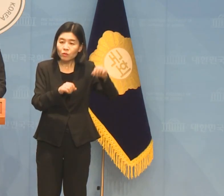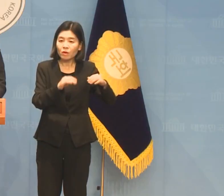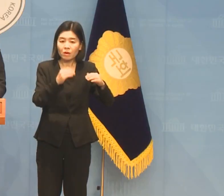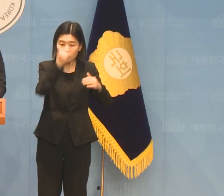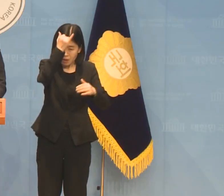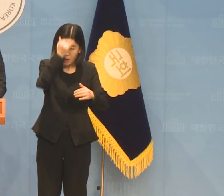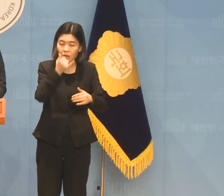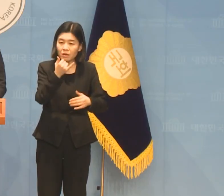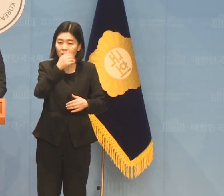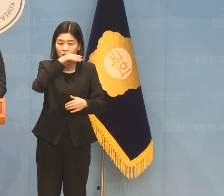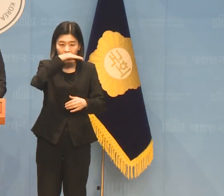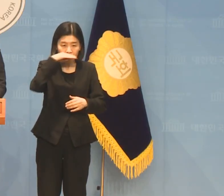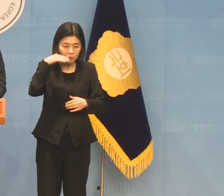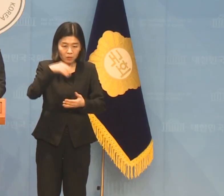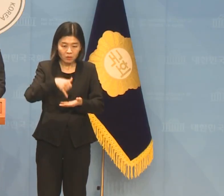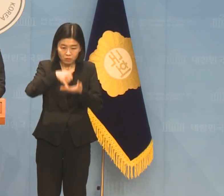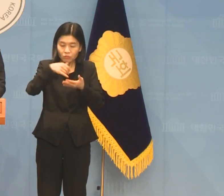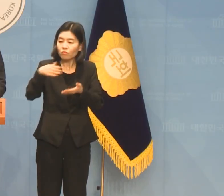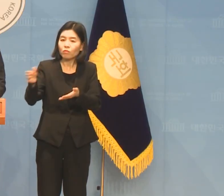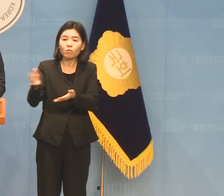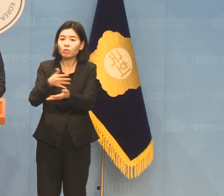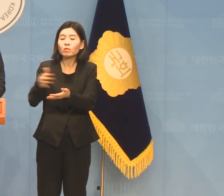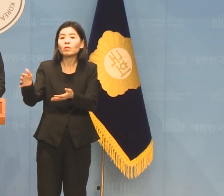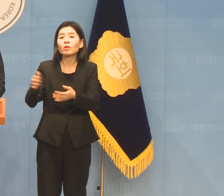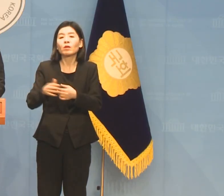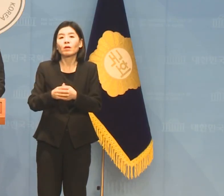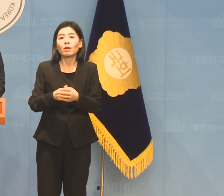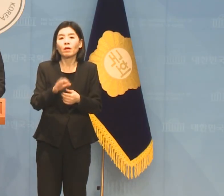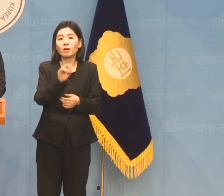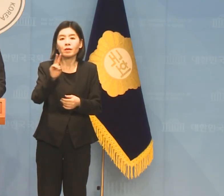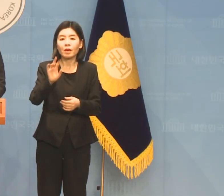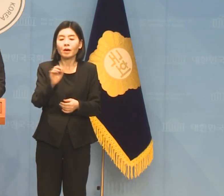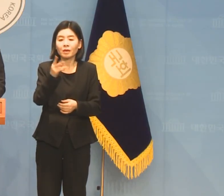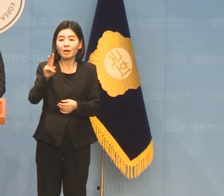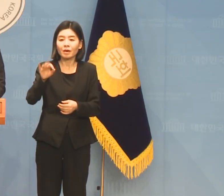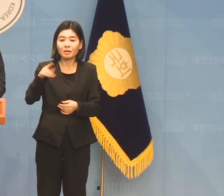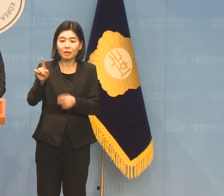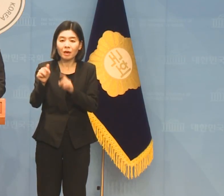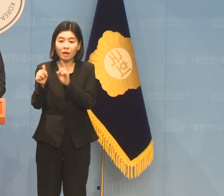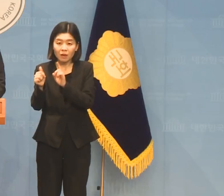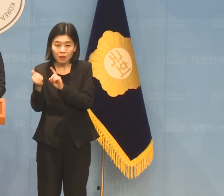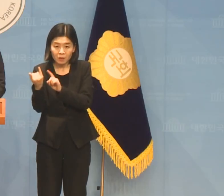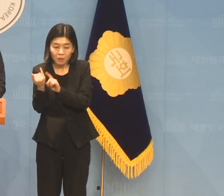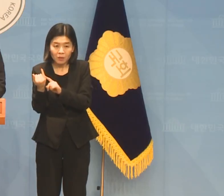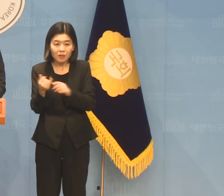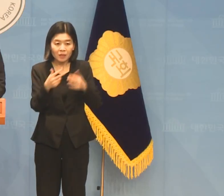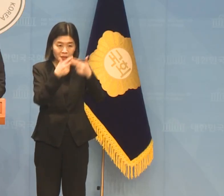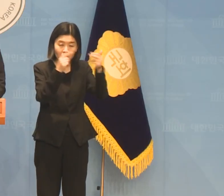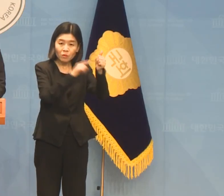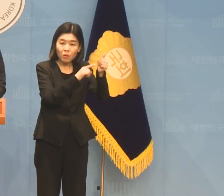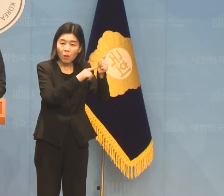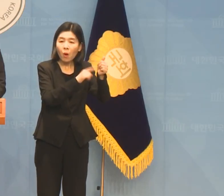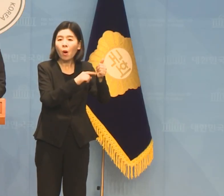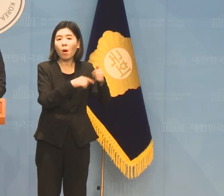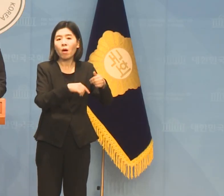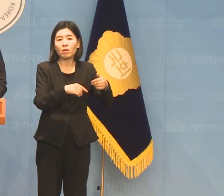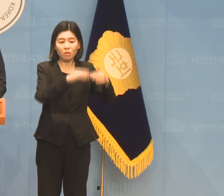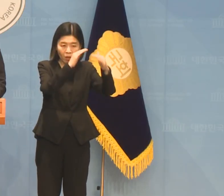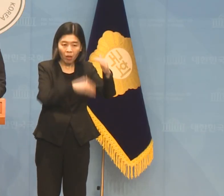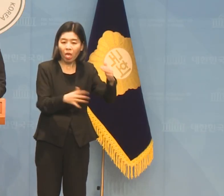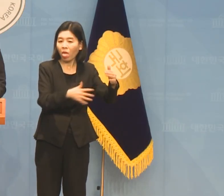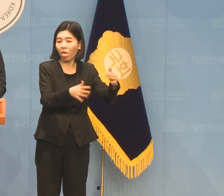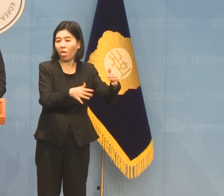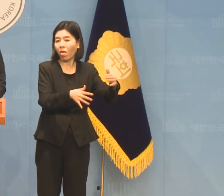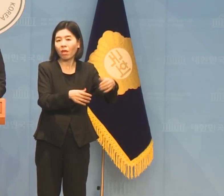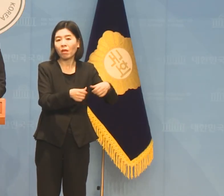품격은 어디에도 찾아볼 수 없었습니다. 특히 양양자 경선 후보는 이재명 후보의 공약은 빈깡통 찢어버리는 게 맞다며